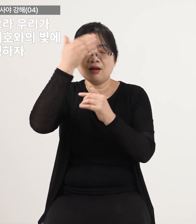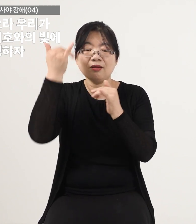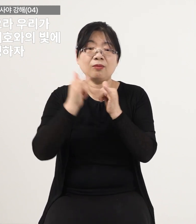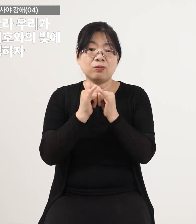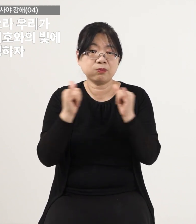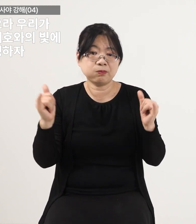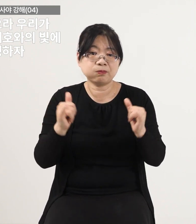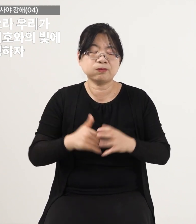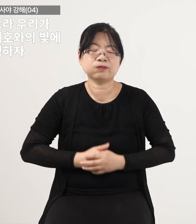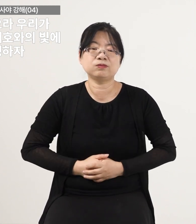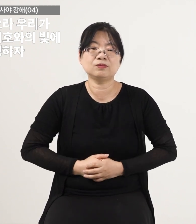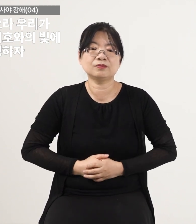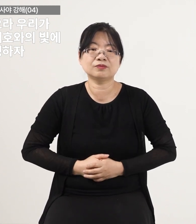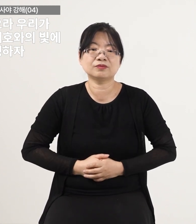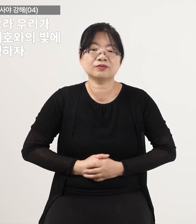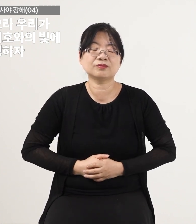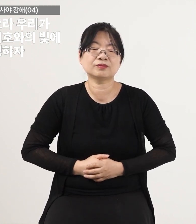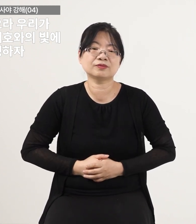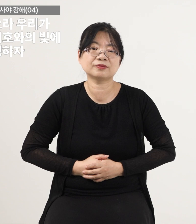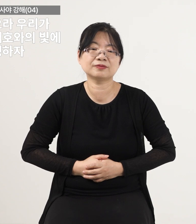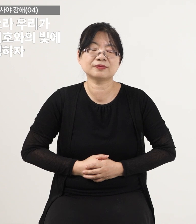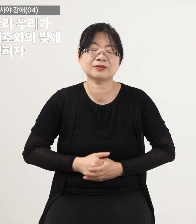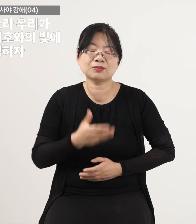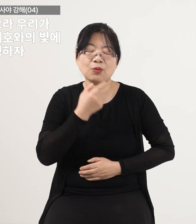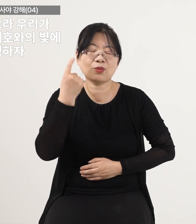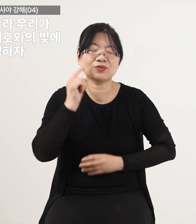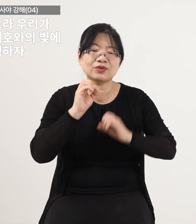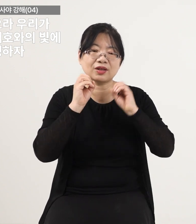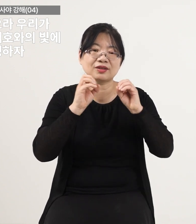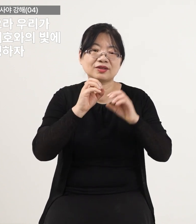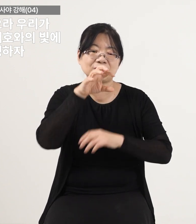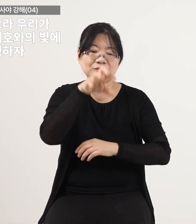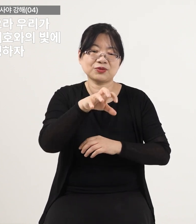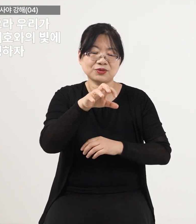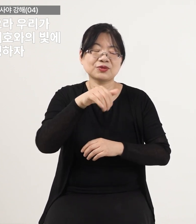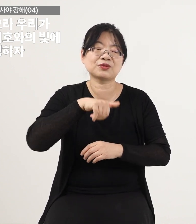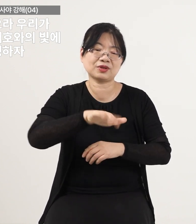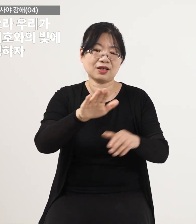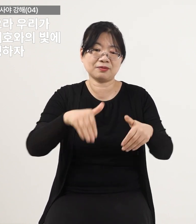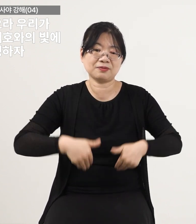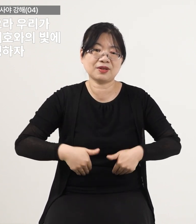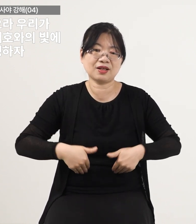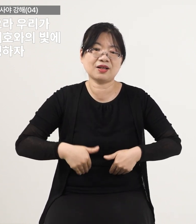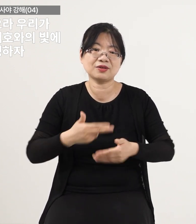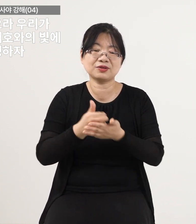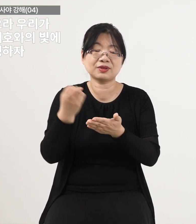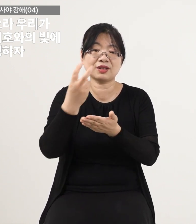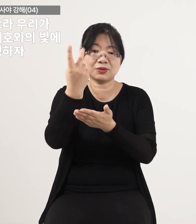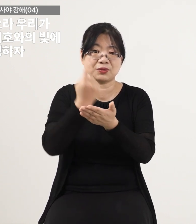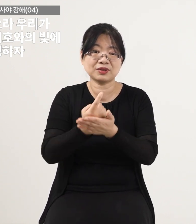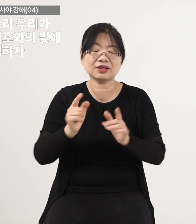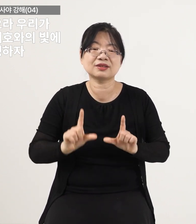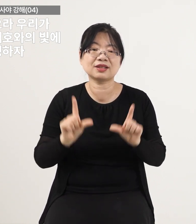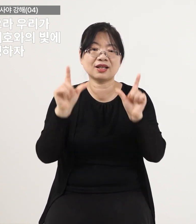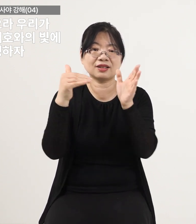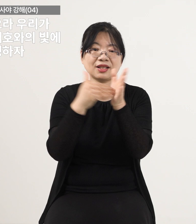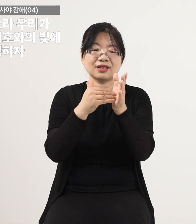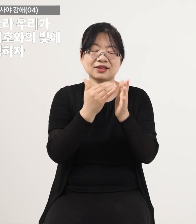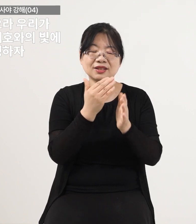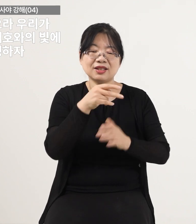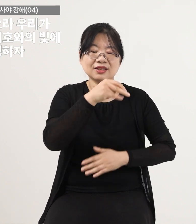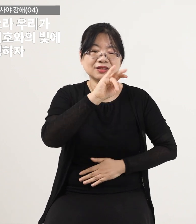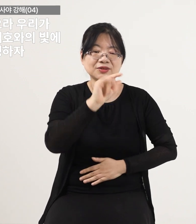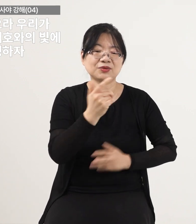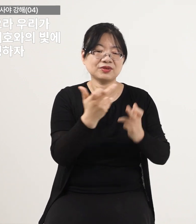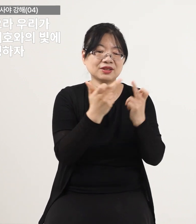젊은이들이 현장으로 떠나는 겁니다. 주님 다시 오시는 그날까지 이